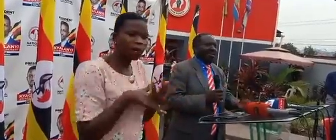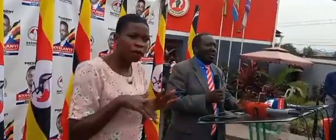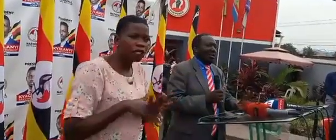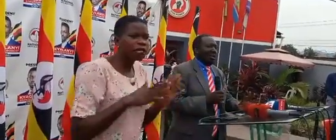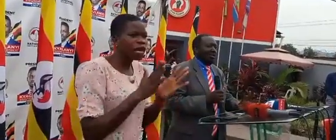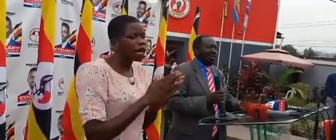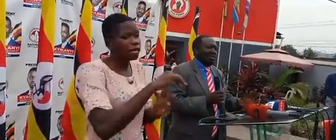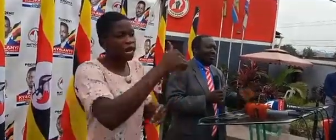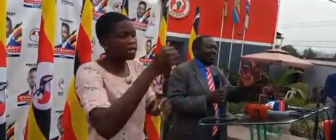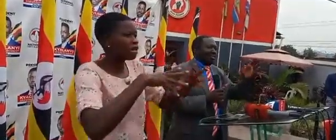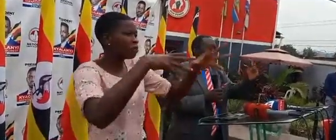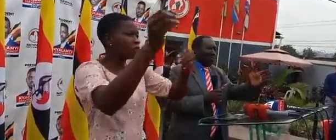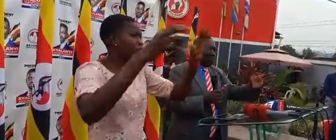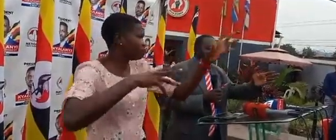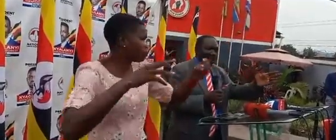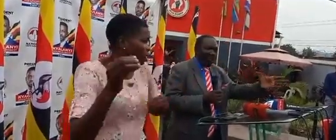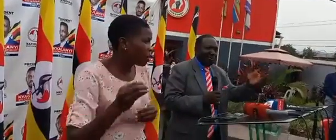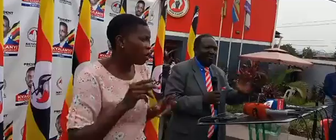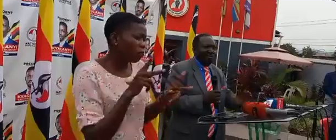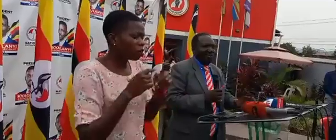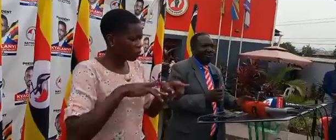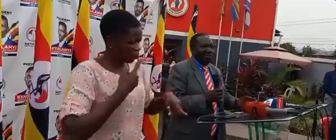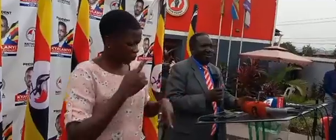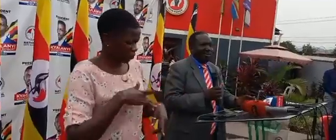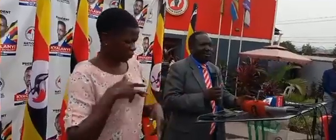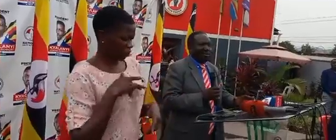n'abalala abali n'omutima ogw'okuwaayo